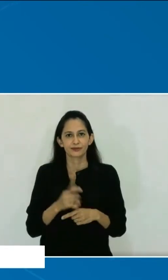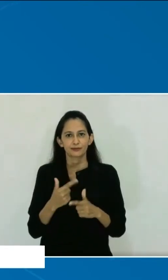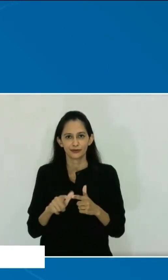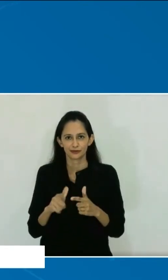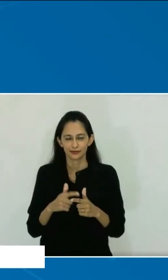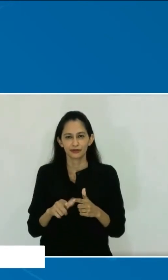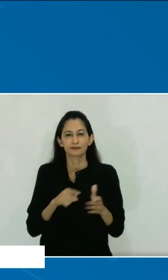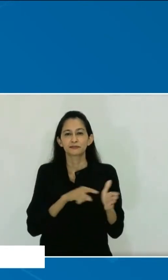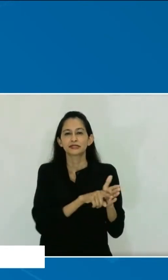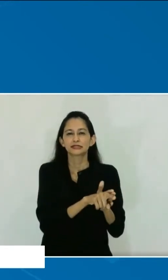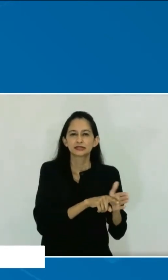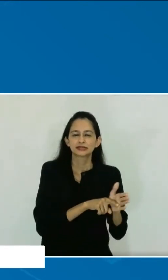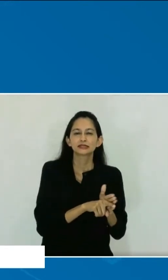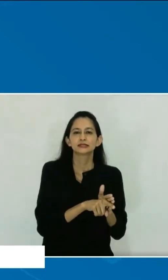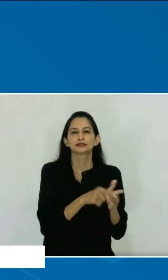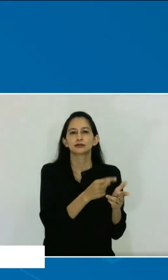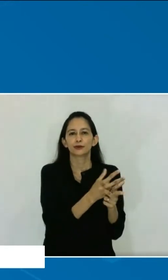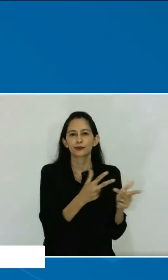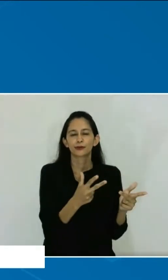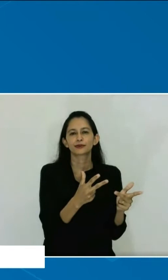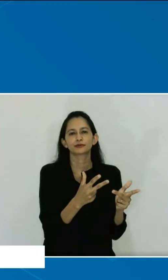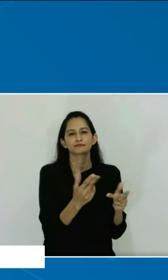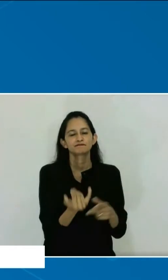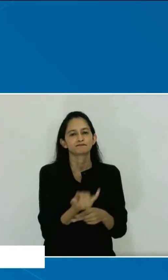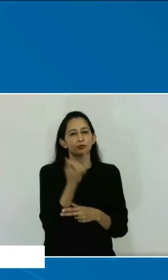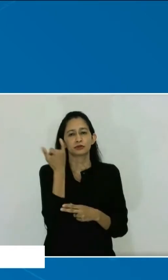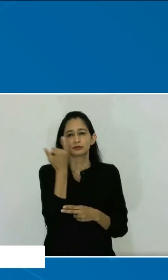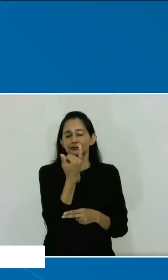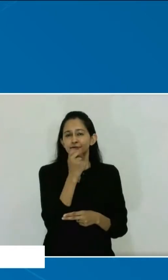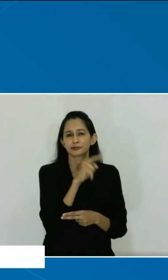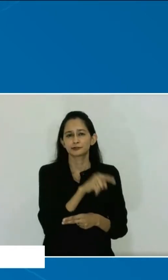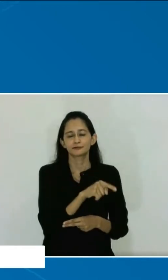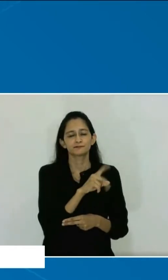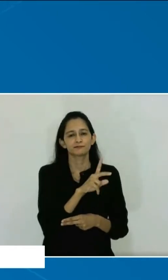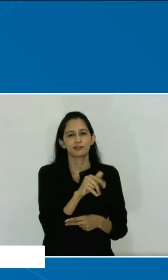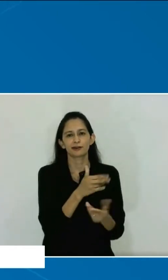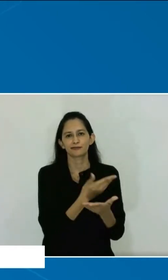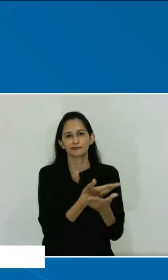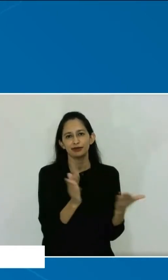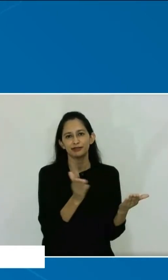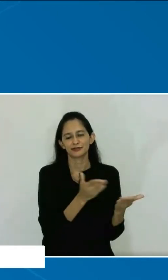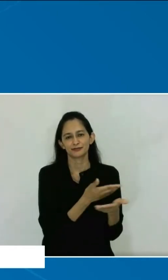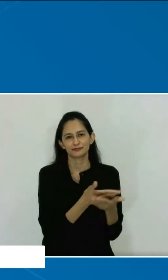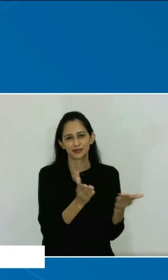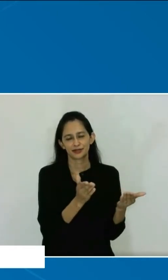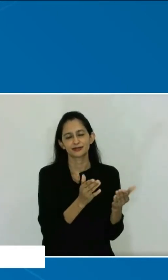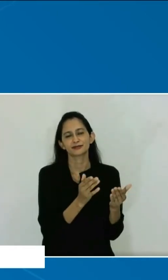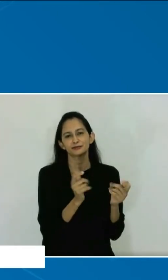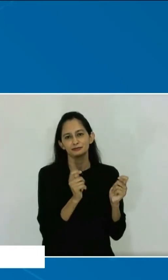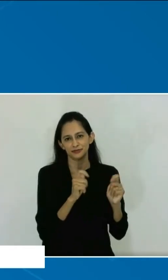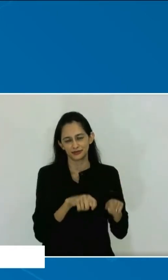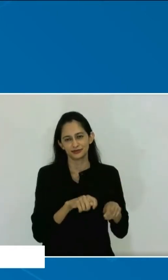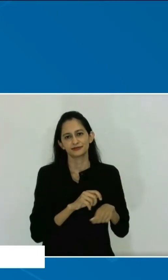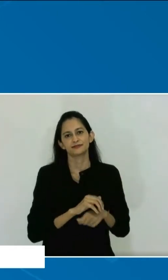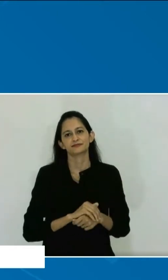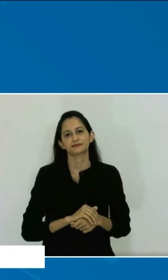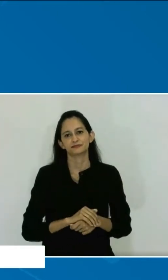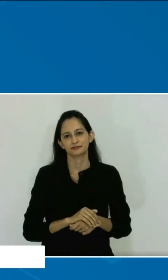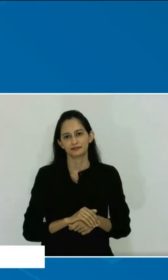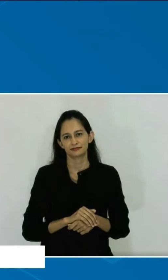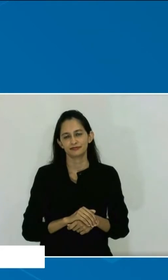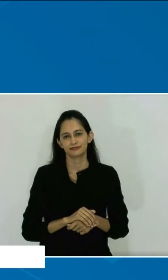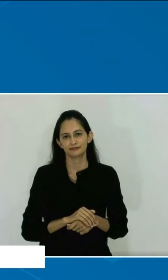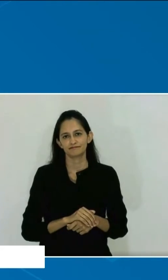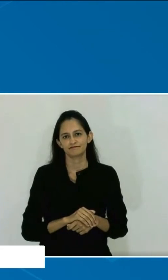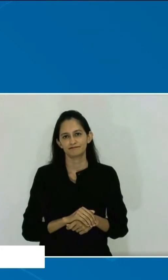Quantas pesquisas de valor inestimável podem literalmente ir para o